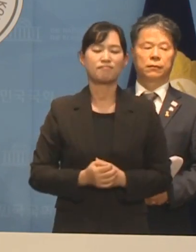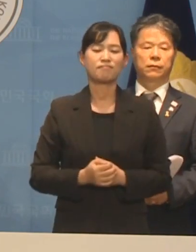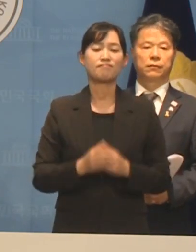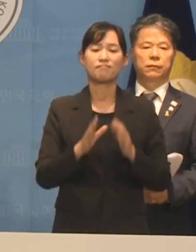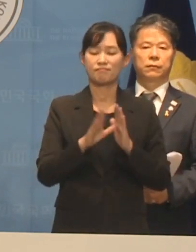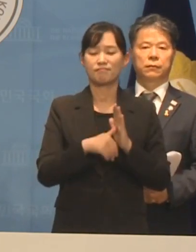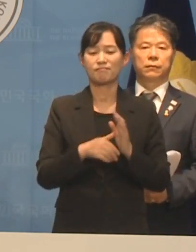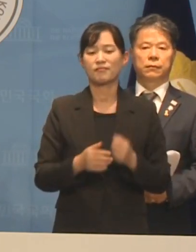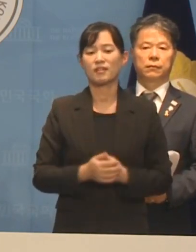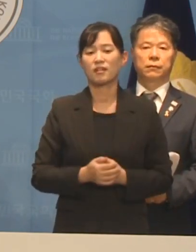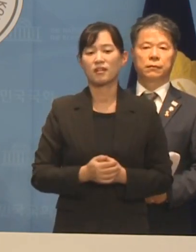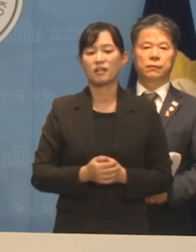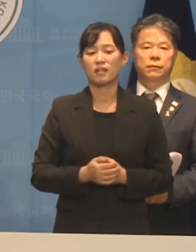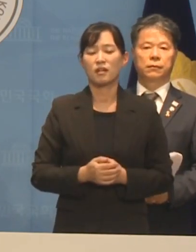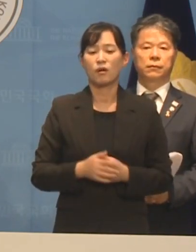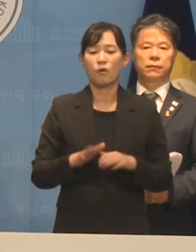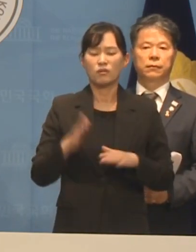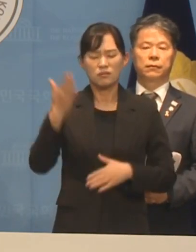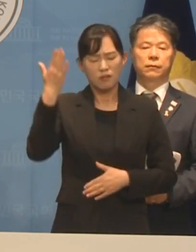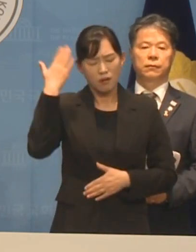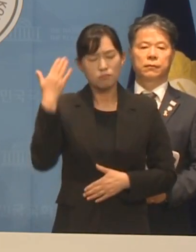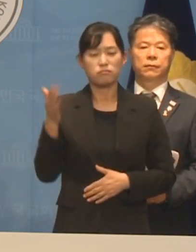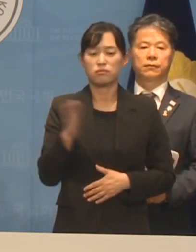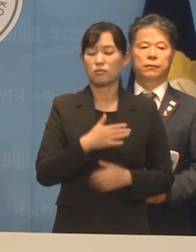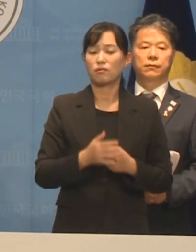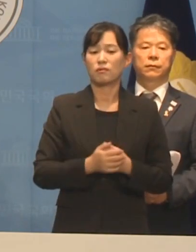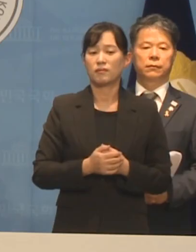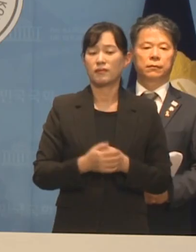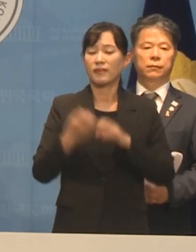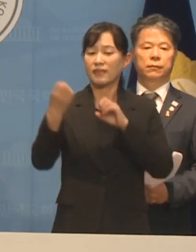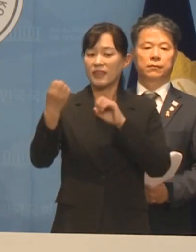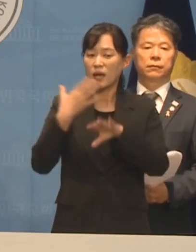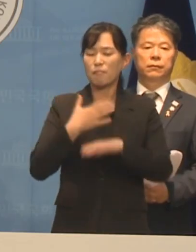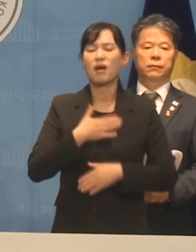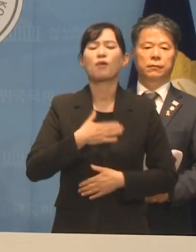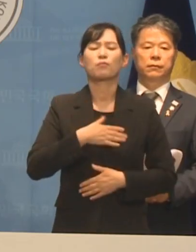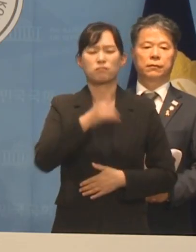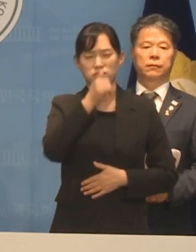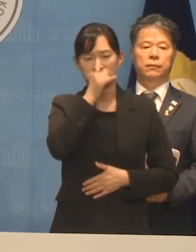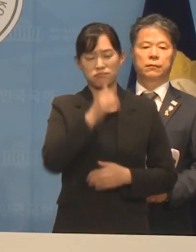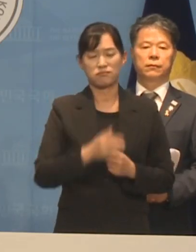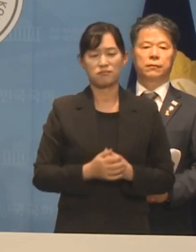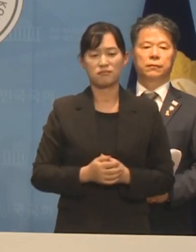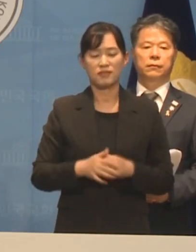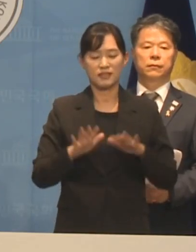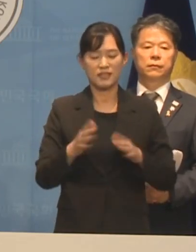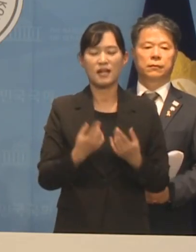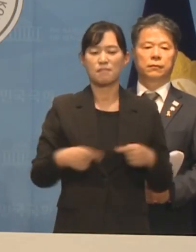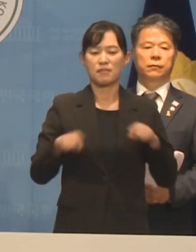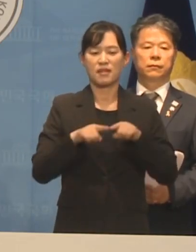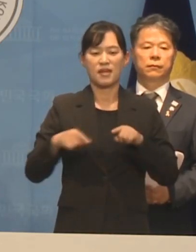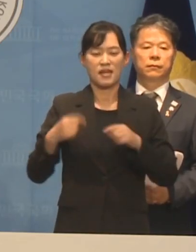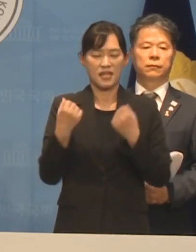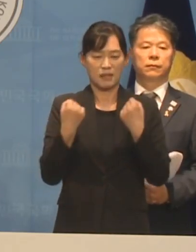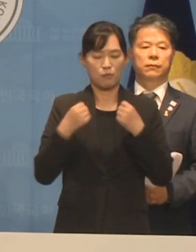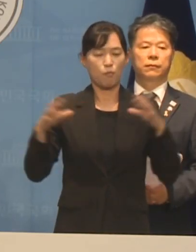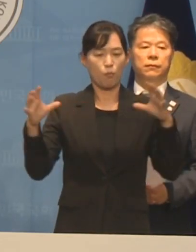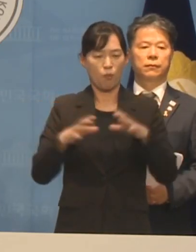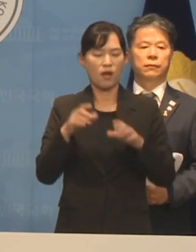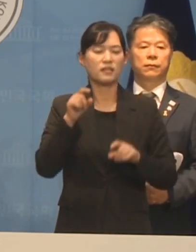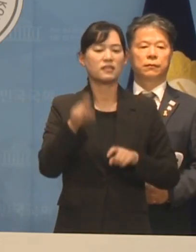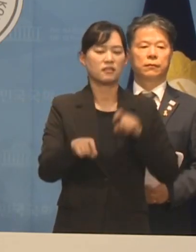때입니다. 우리는 이미 오래전부터 그 답을 알고 있습니다. 이제 함께 힘을 모아 실천해야